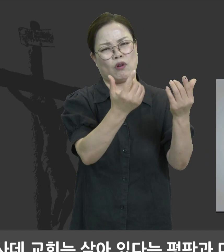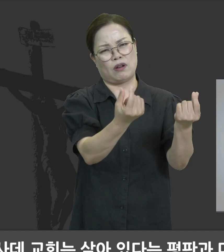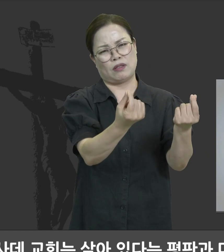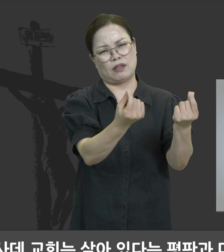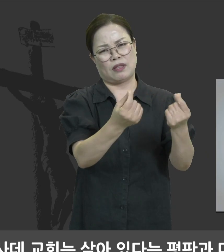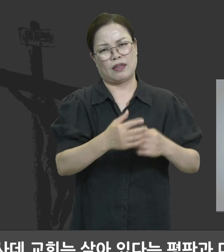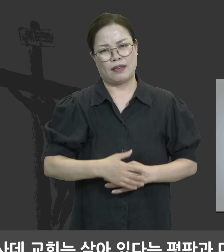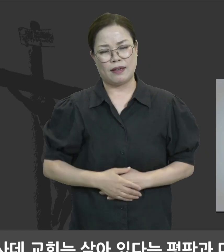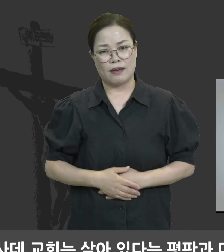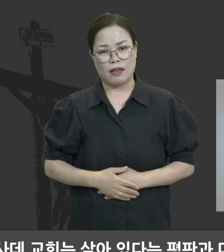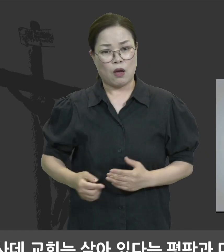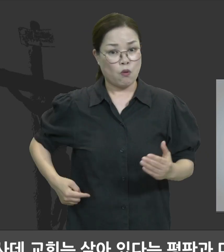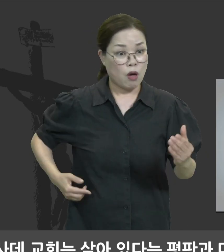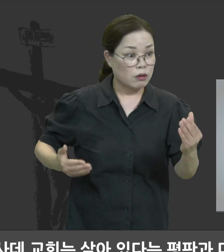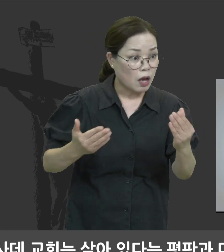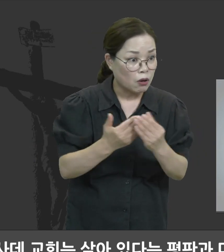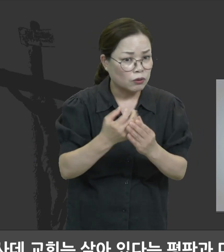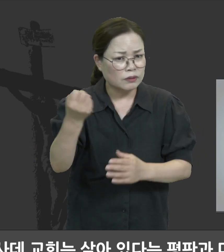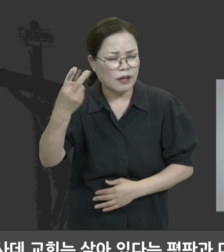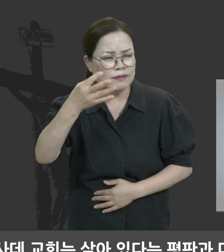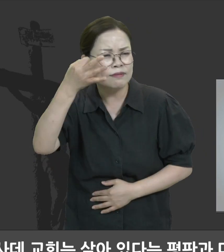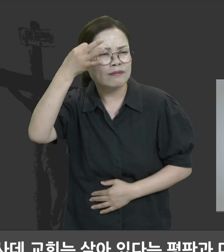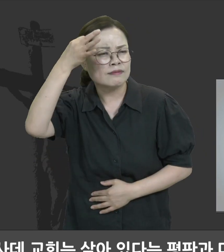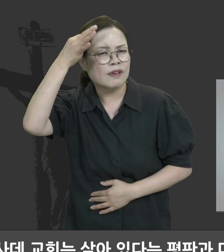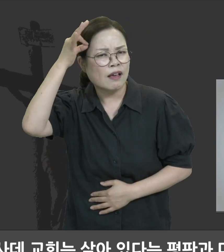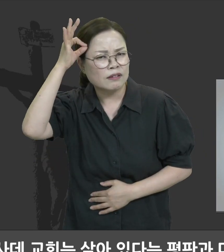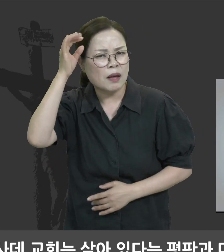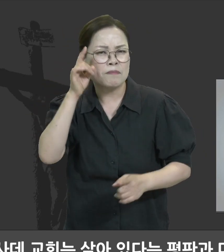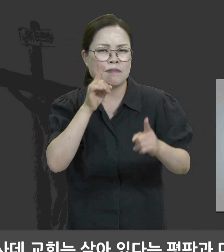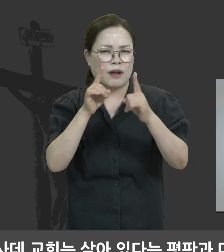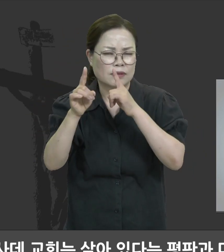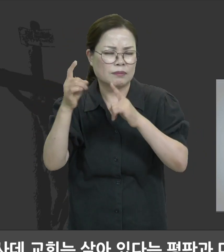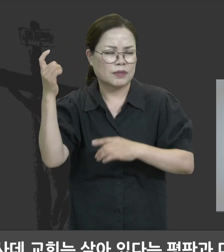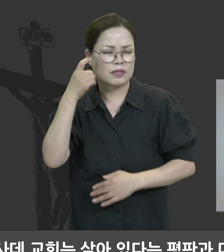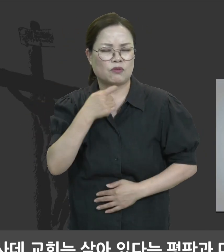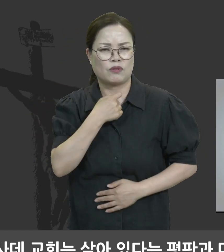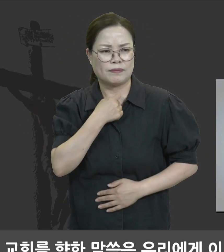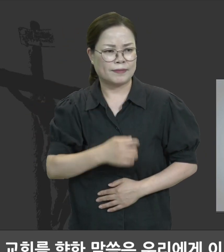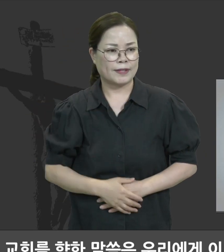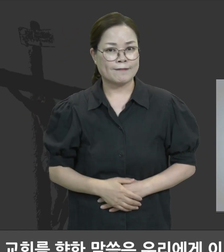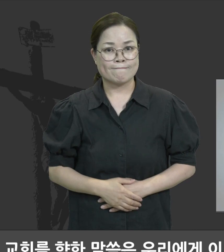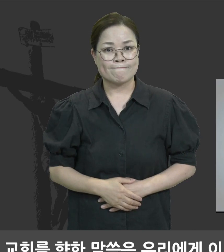책망받으며 회개하여 다시 깨어나야 한다는 말씀을 듣습니다.